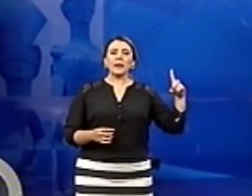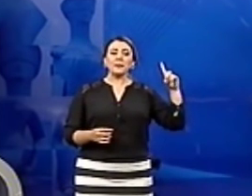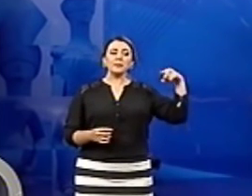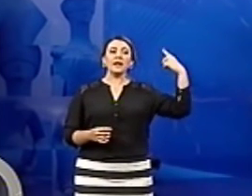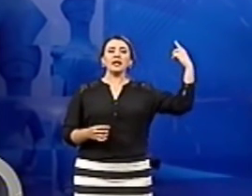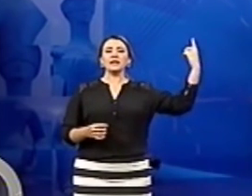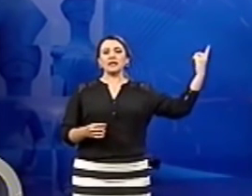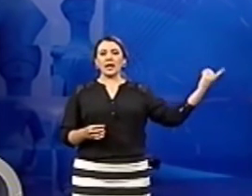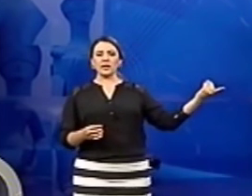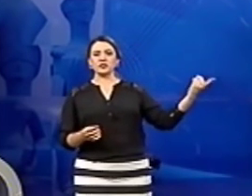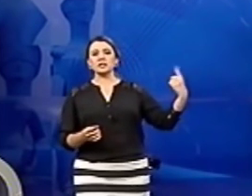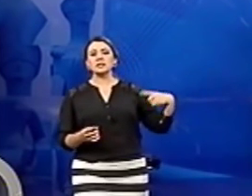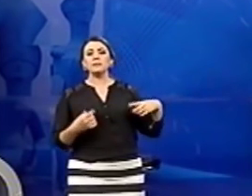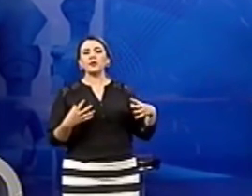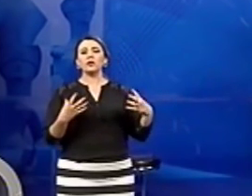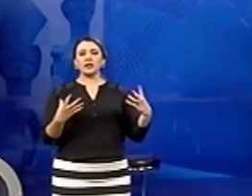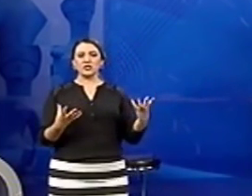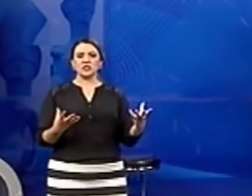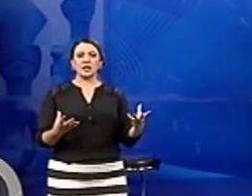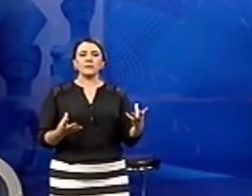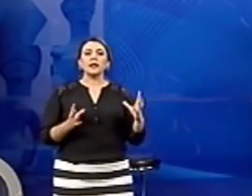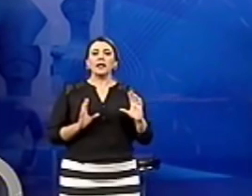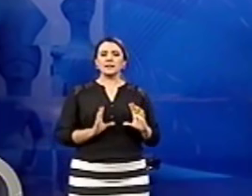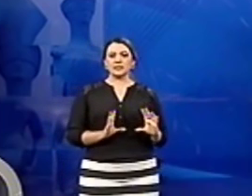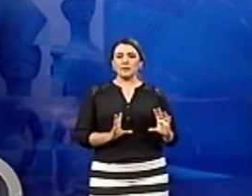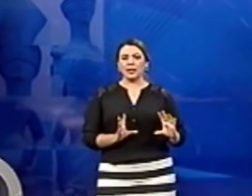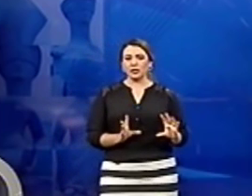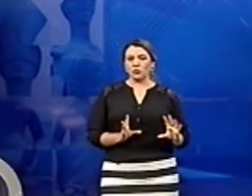a primeira ideia de se proteger esse trabalhador.